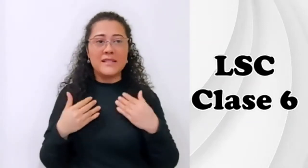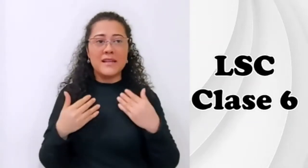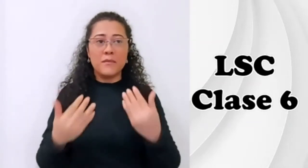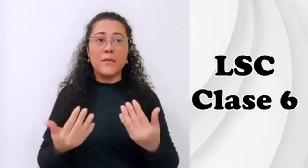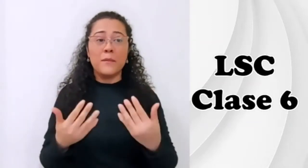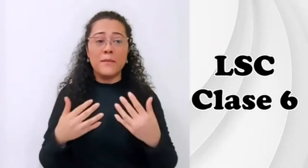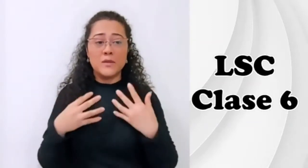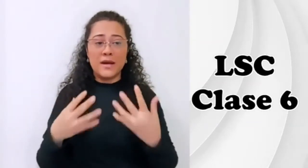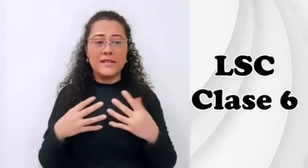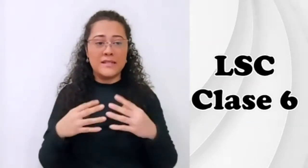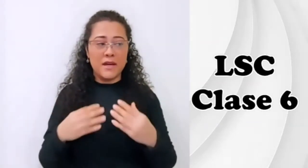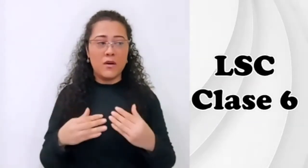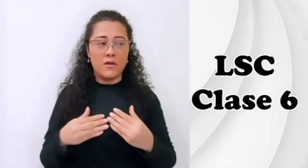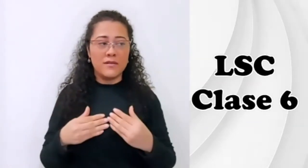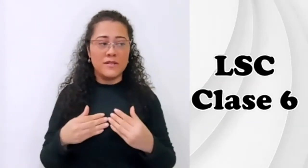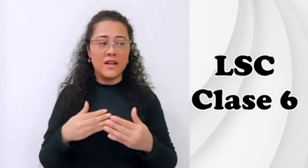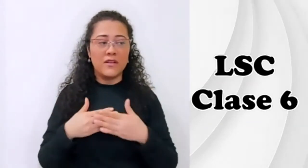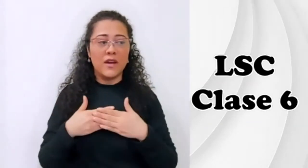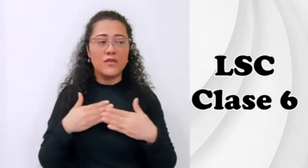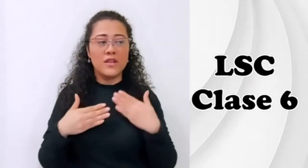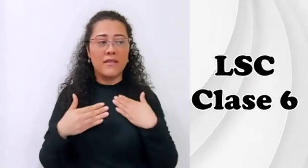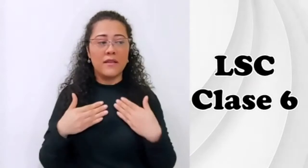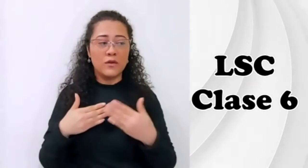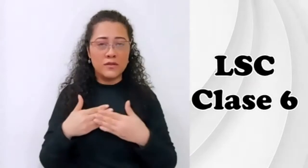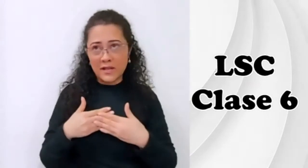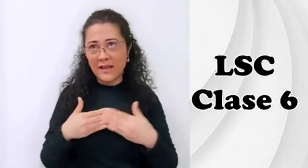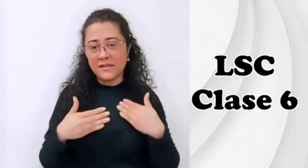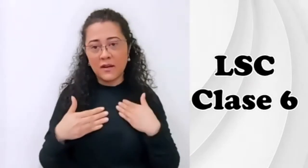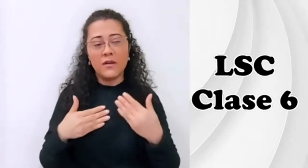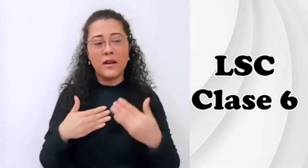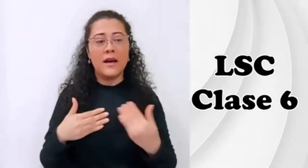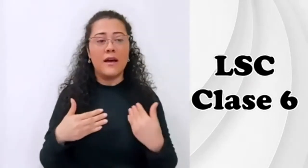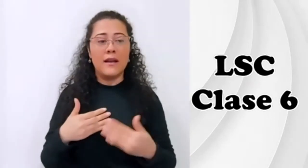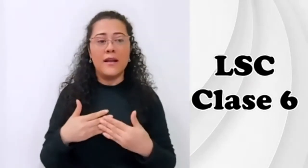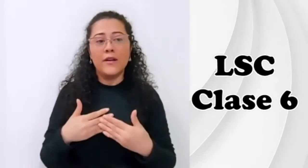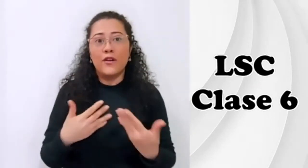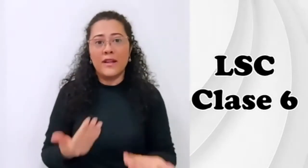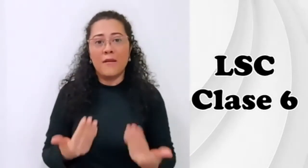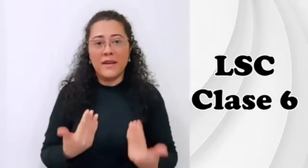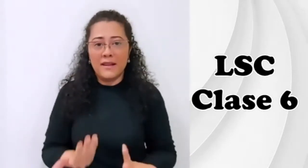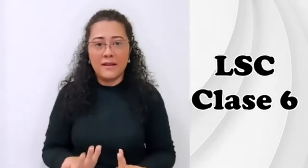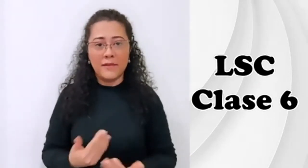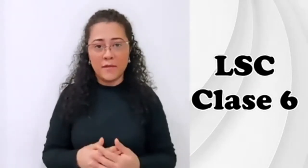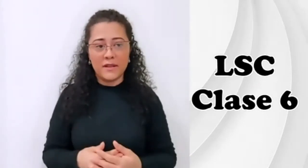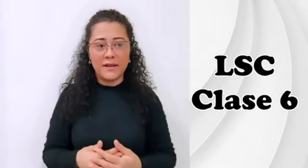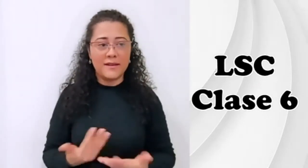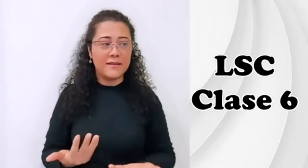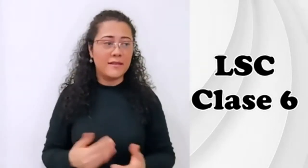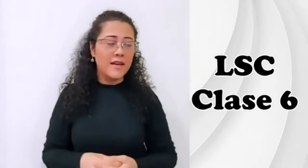se visualice mejor, ¿cierto? Que contraste con el color de la piel del intérprete que